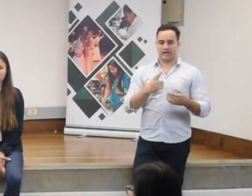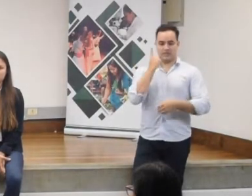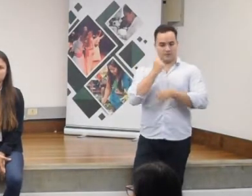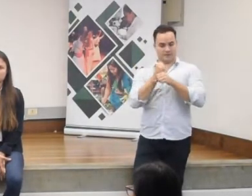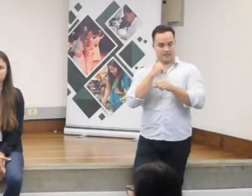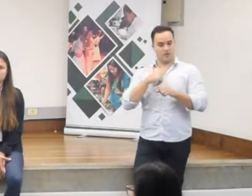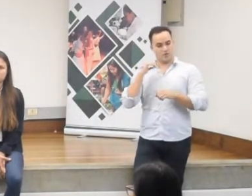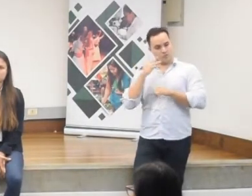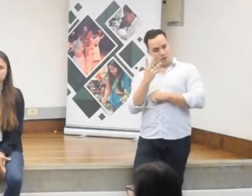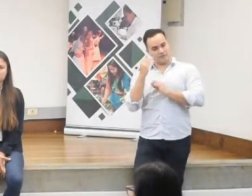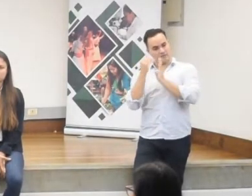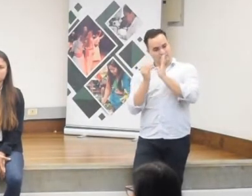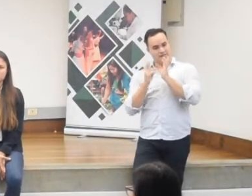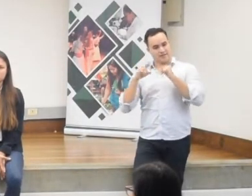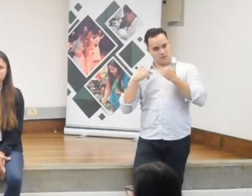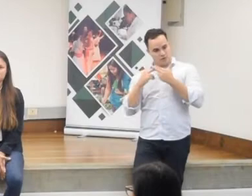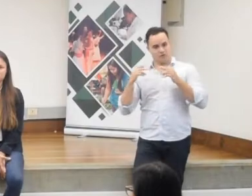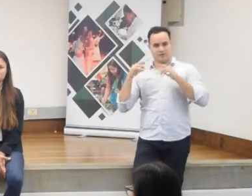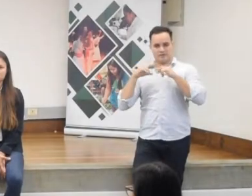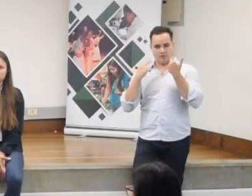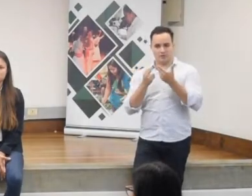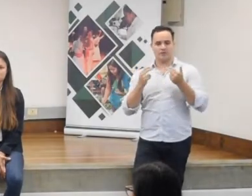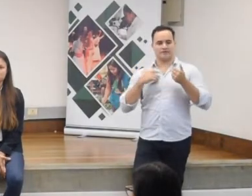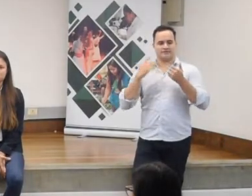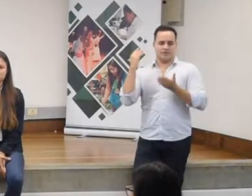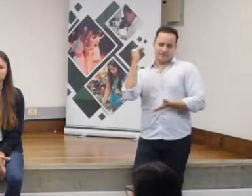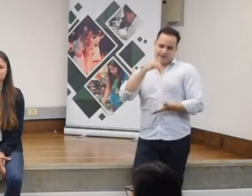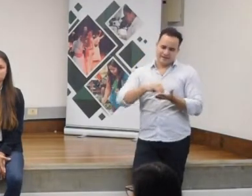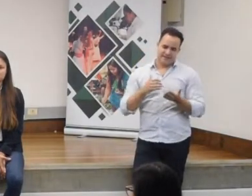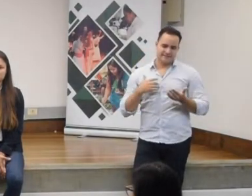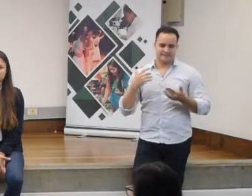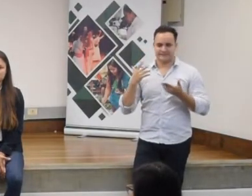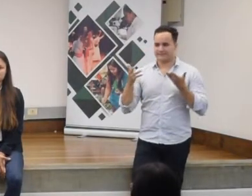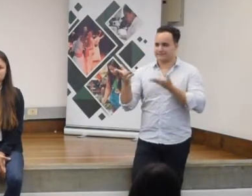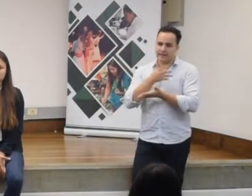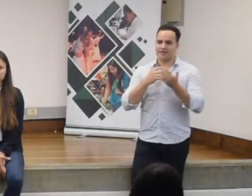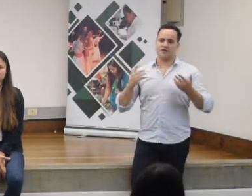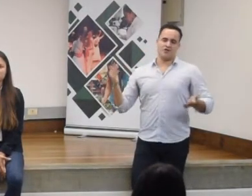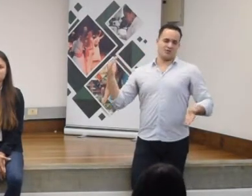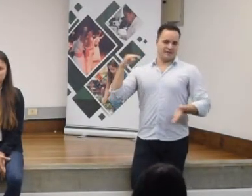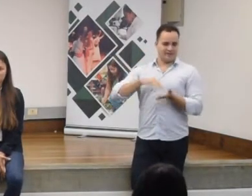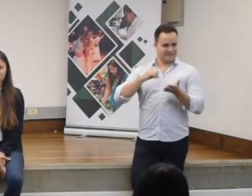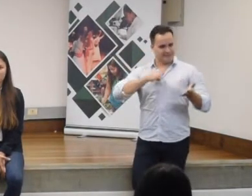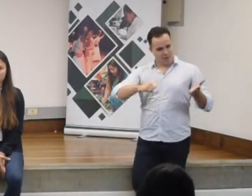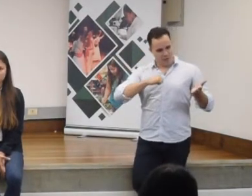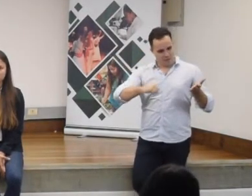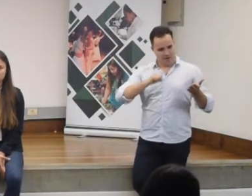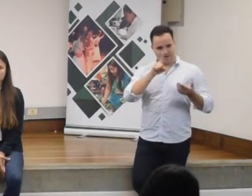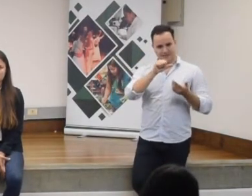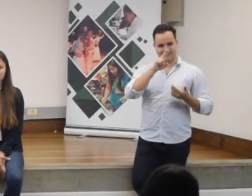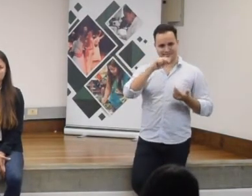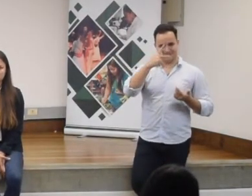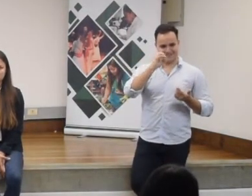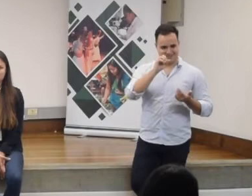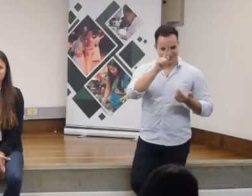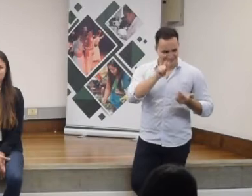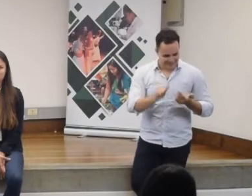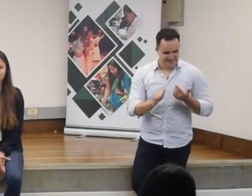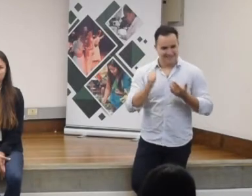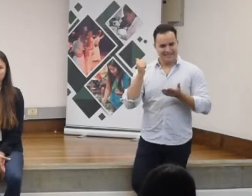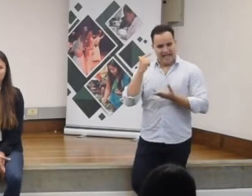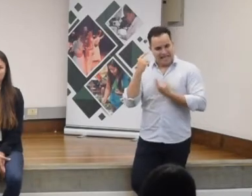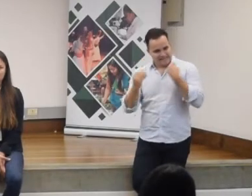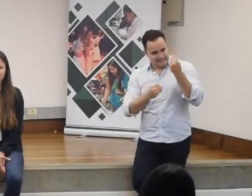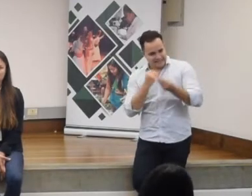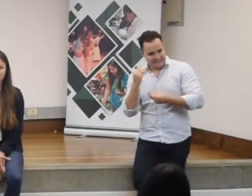año pasado donde nos hemos vuelto a mirar, donde en Sankofa hemos estado viendo qué hemos hecho y qué queremos hacer, nos